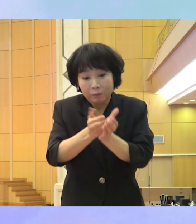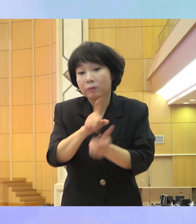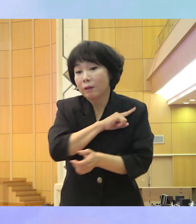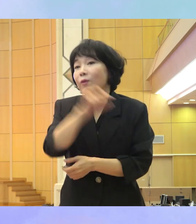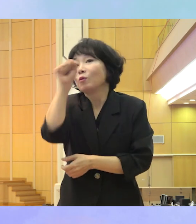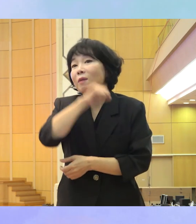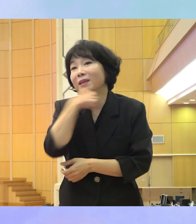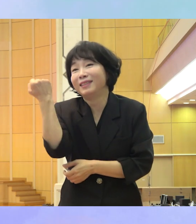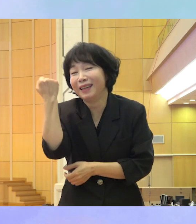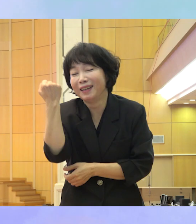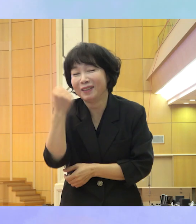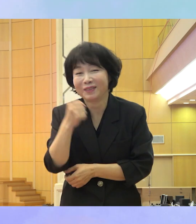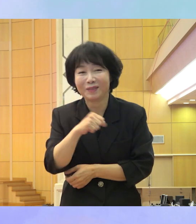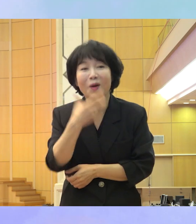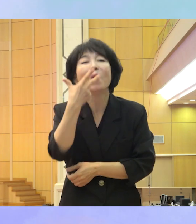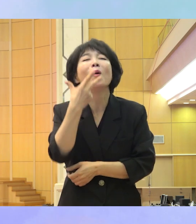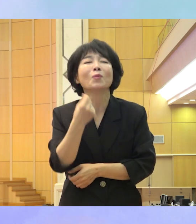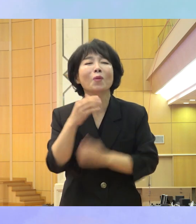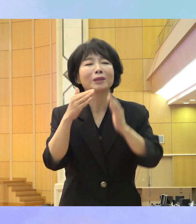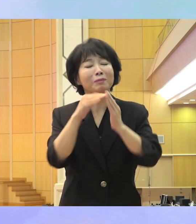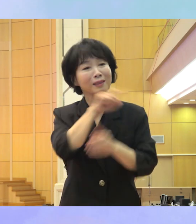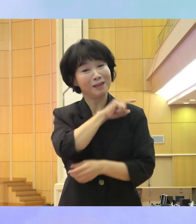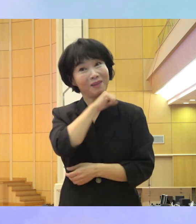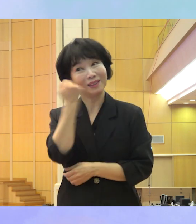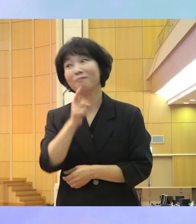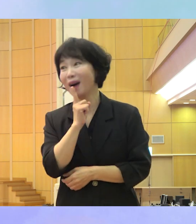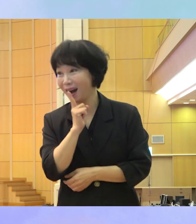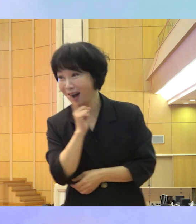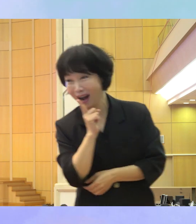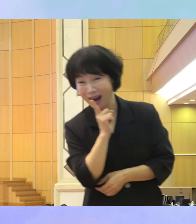먹어본 사람은 안다. 그랬던 적이 있습니다.